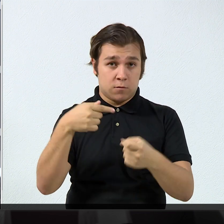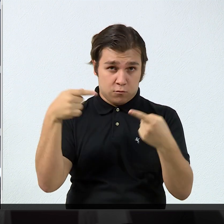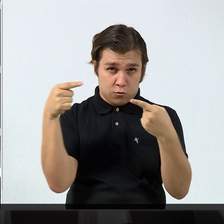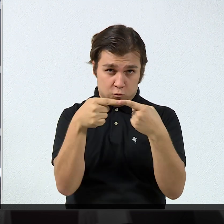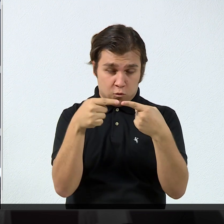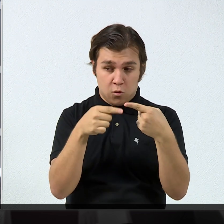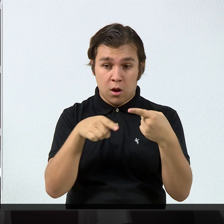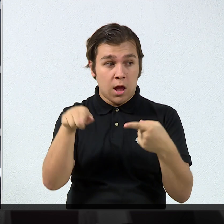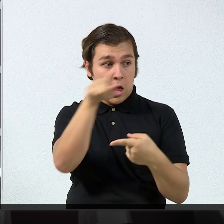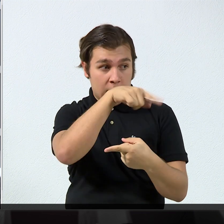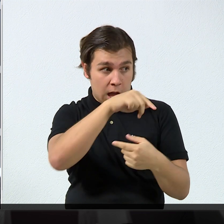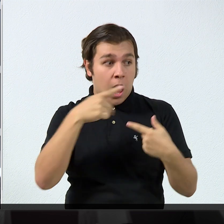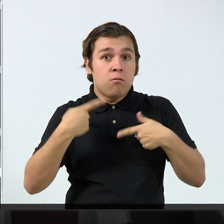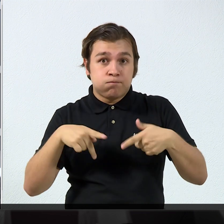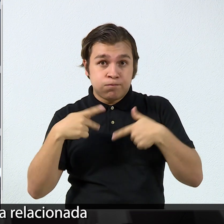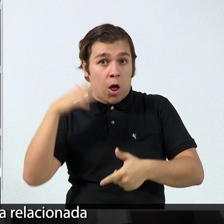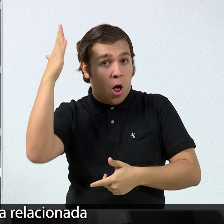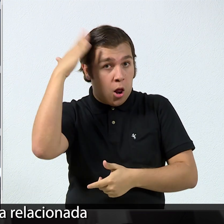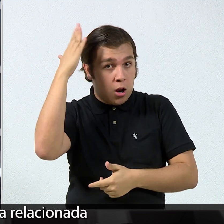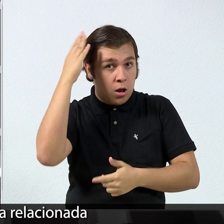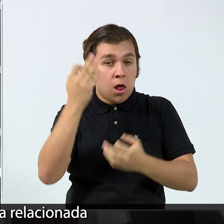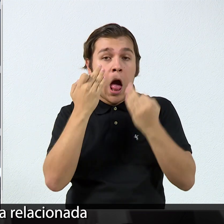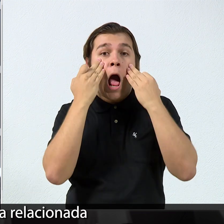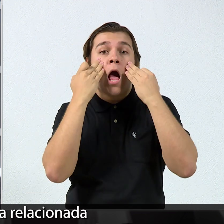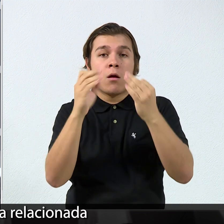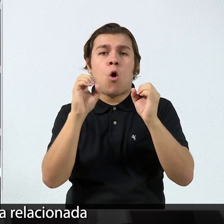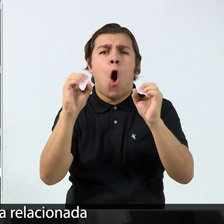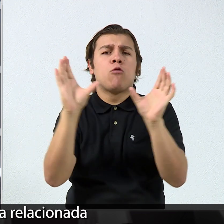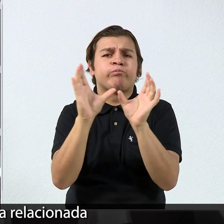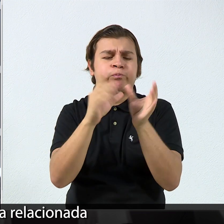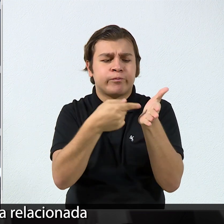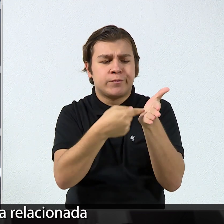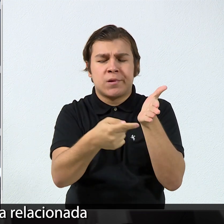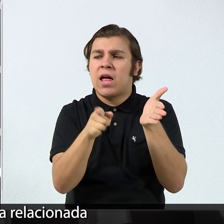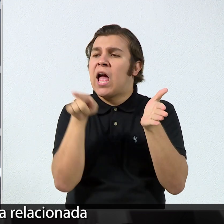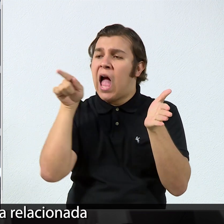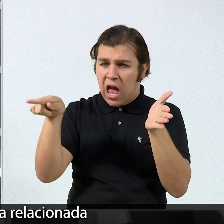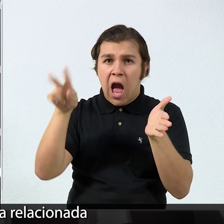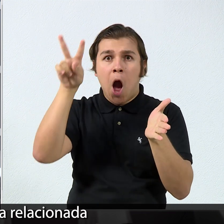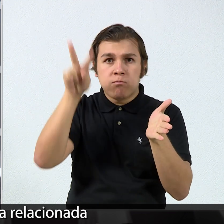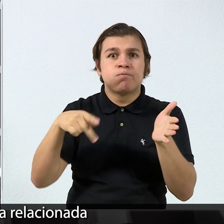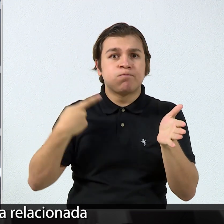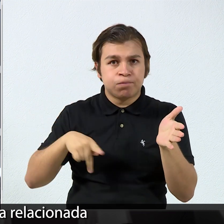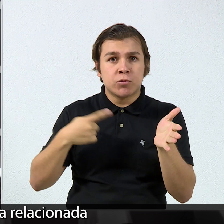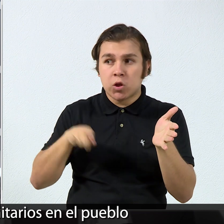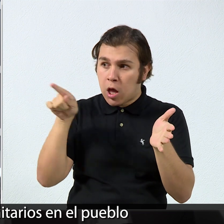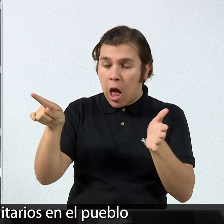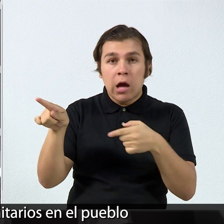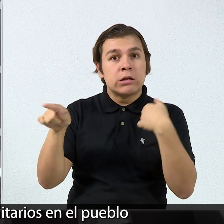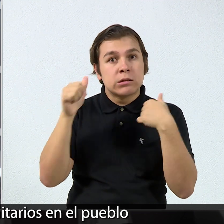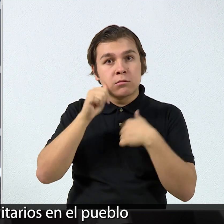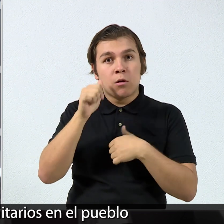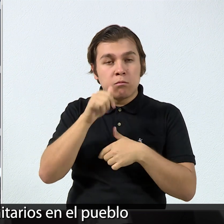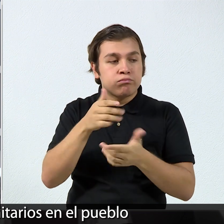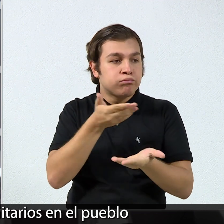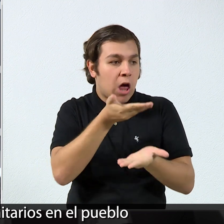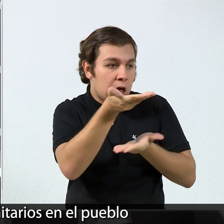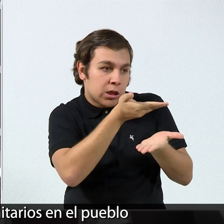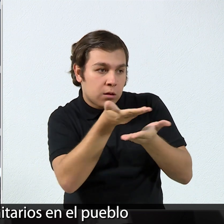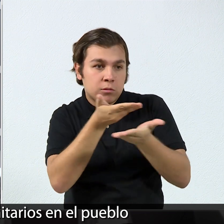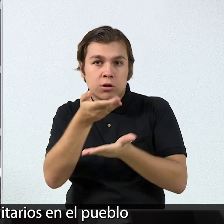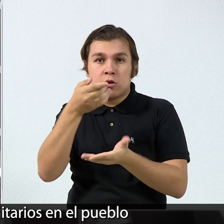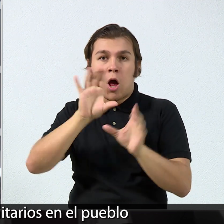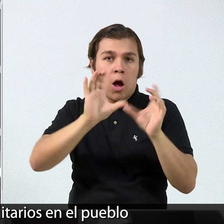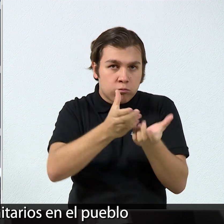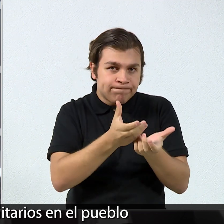o testimonios de autoridad tradicional o comunitaria relacionada con la realización en algún momento de servicios comunitarios en